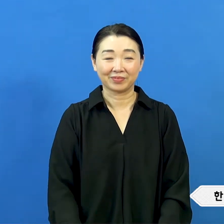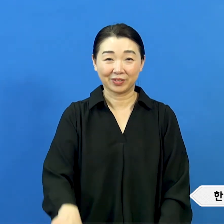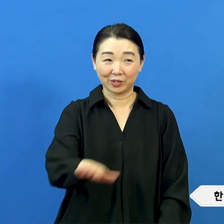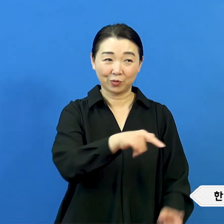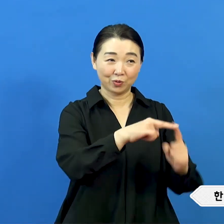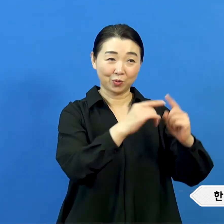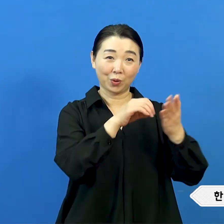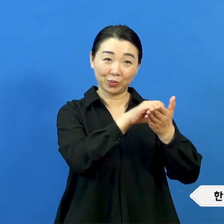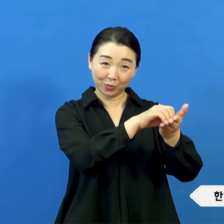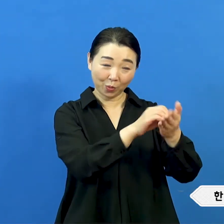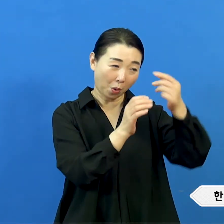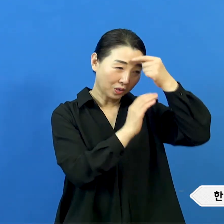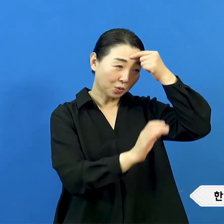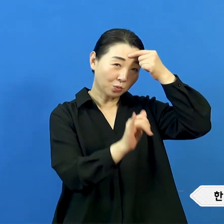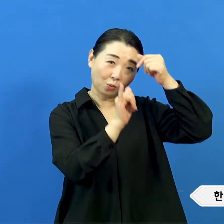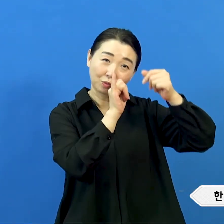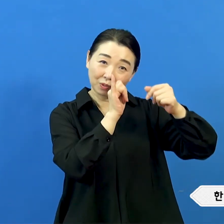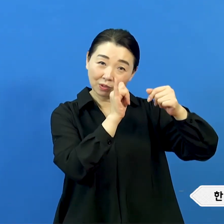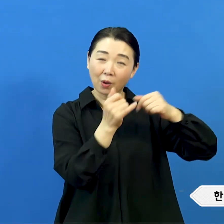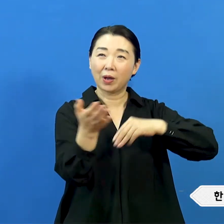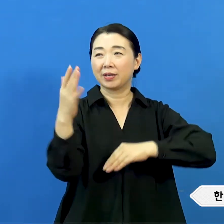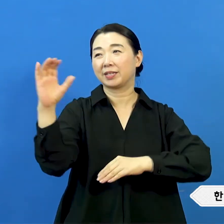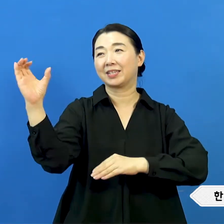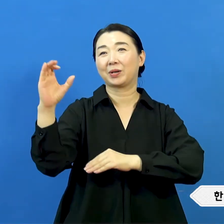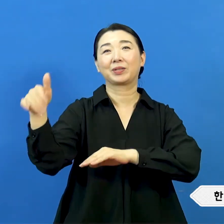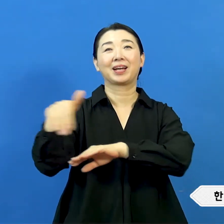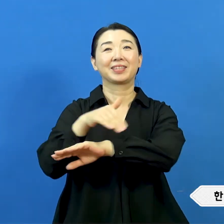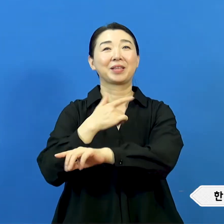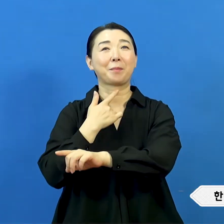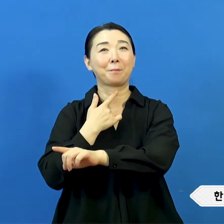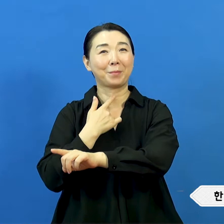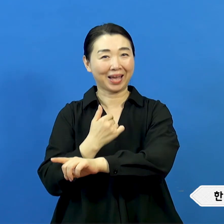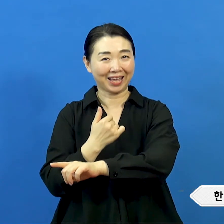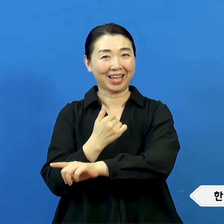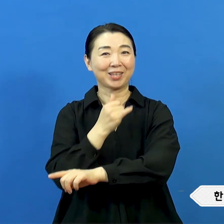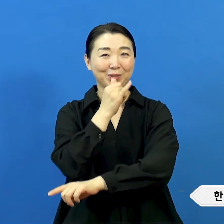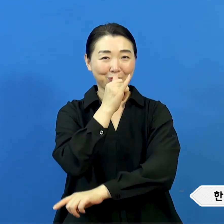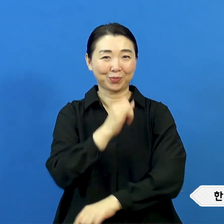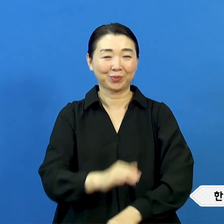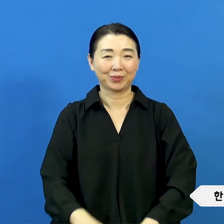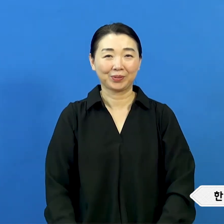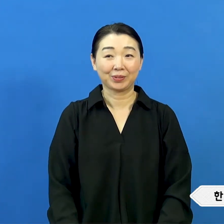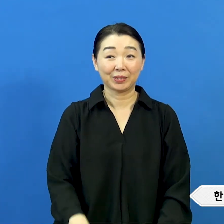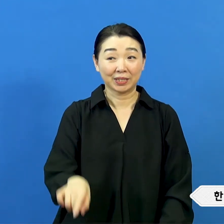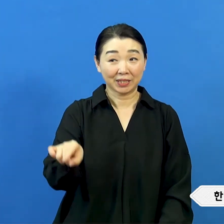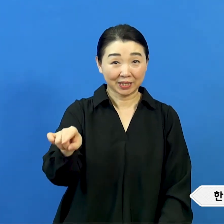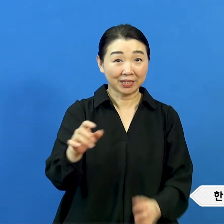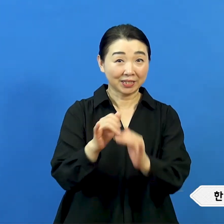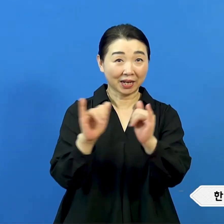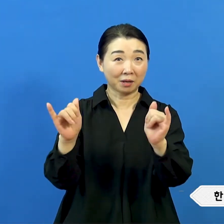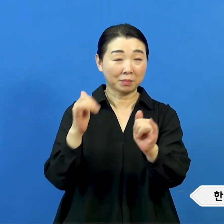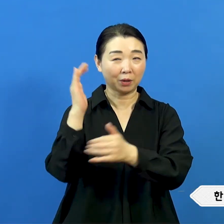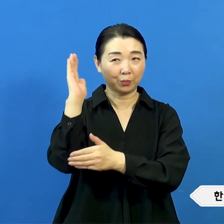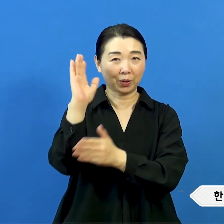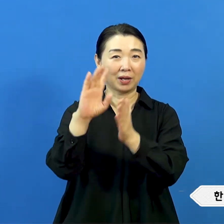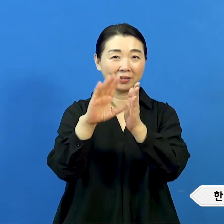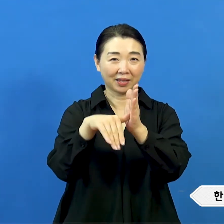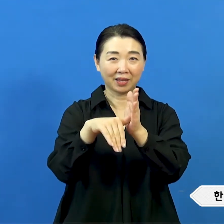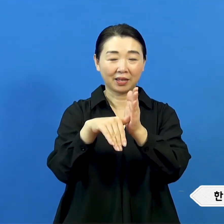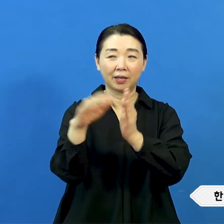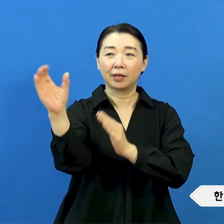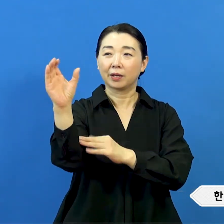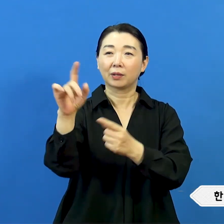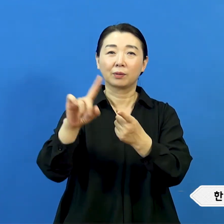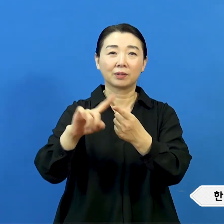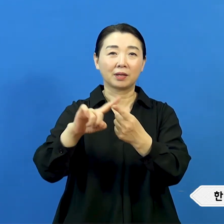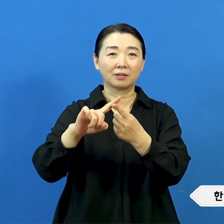성도님들 중에도 이전에 성당에 다녔던 분들이 종종 있습니다. 그분들은 제가 설교하면서